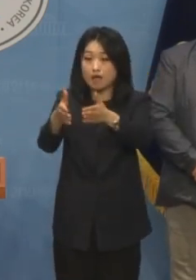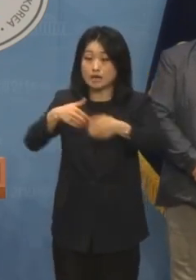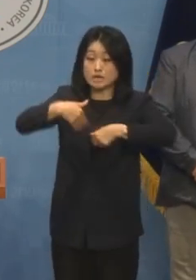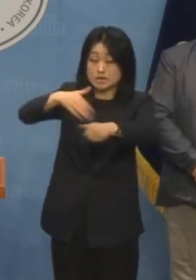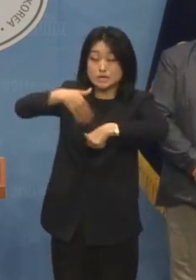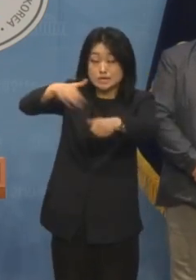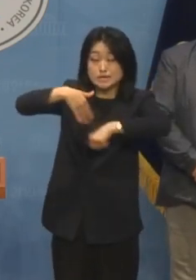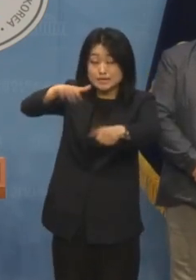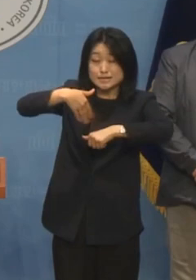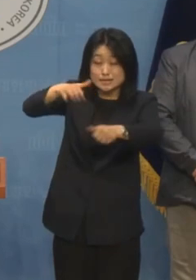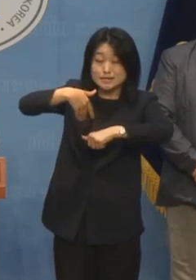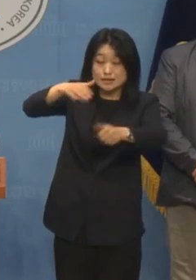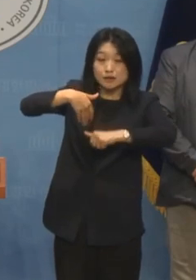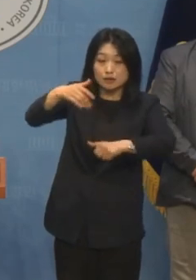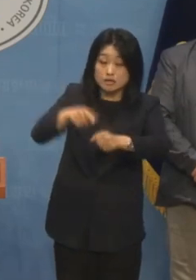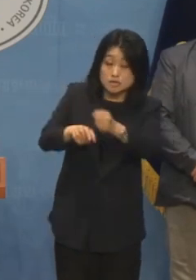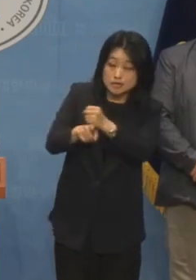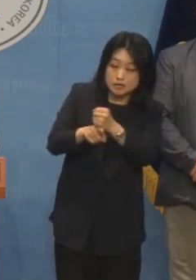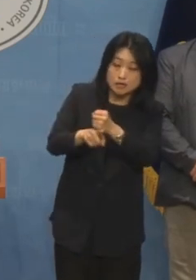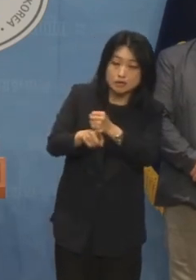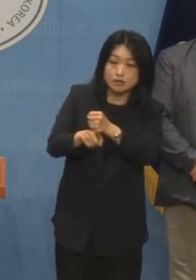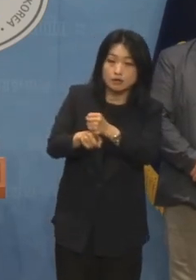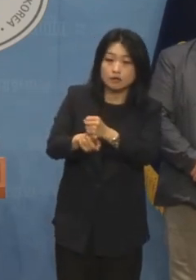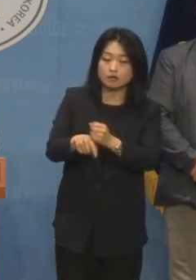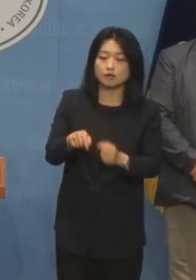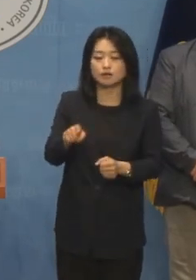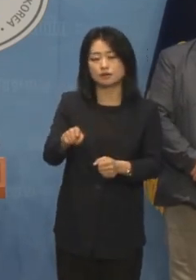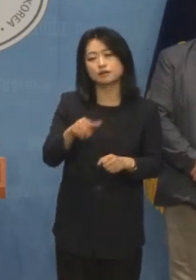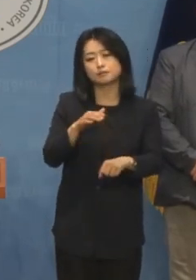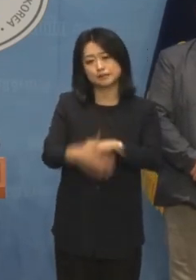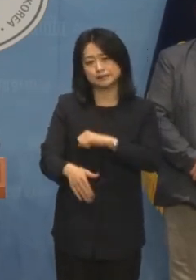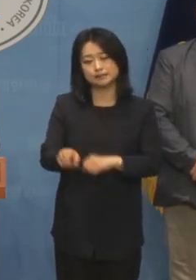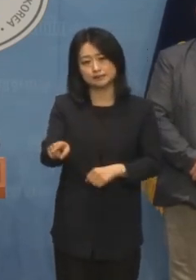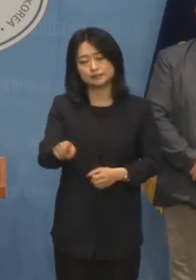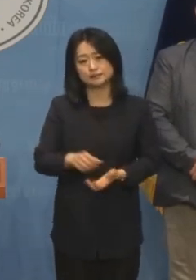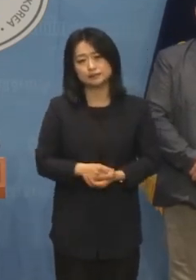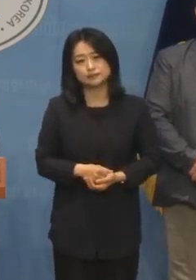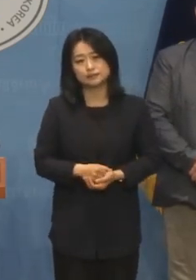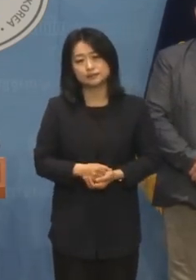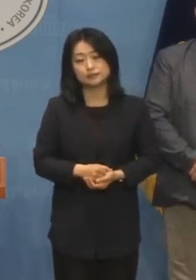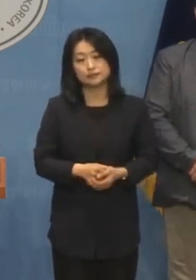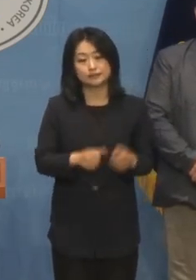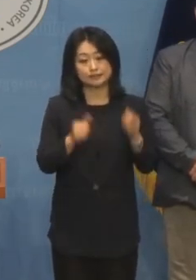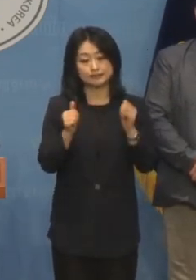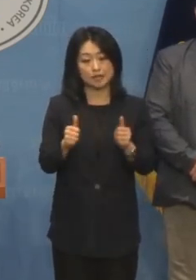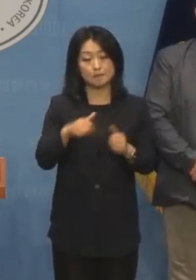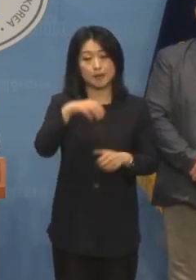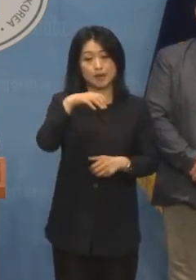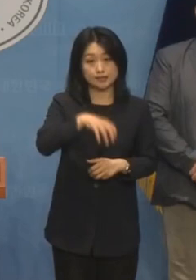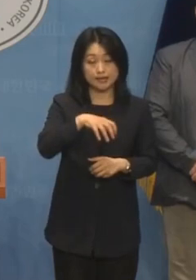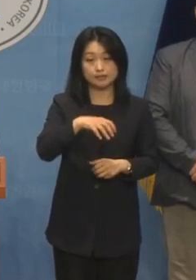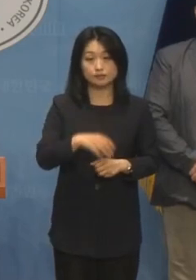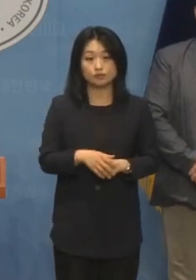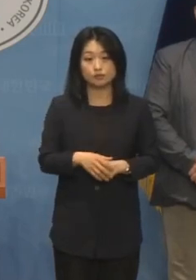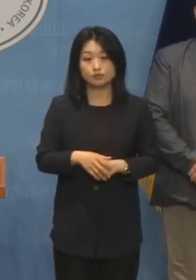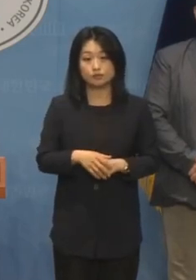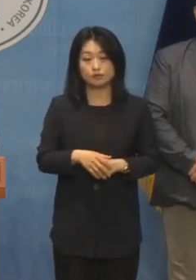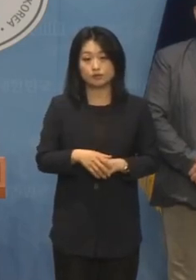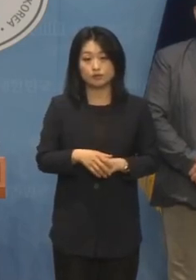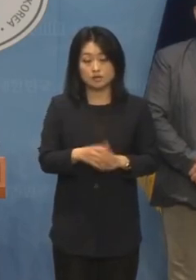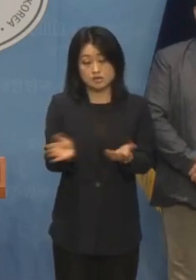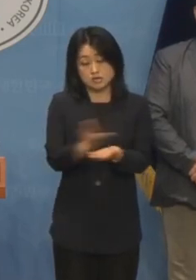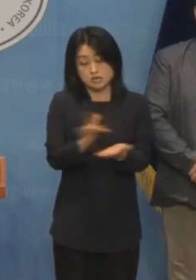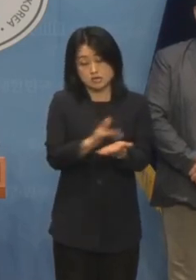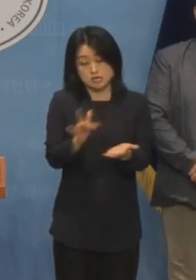피의 조사자를 사회적으로 매장을 합니다. 또 재판부에 수만에서 수십만